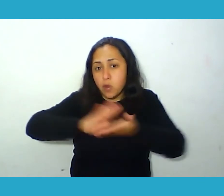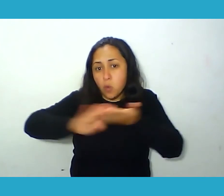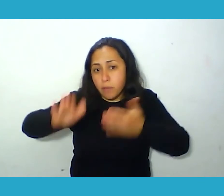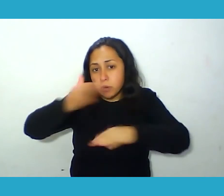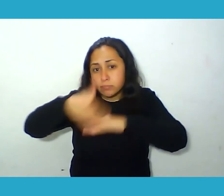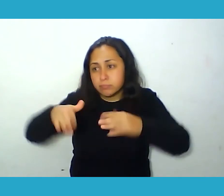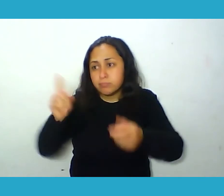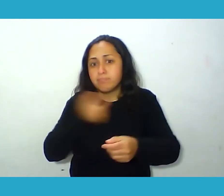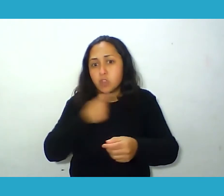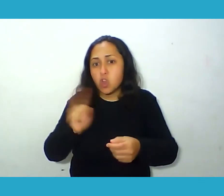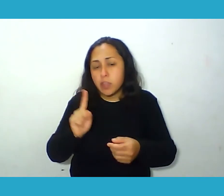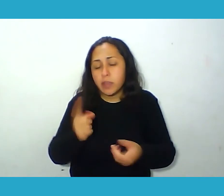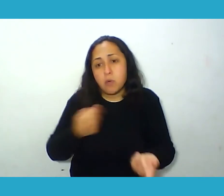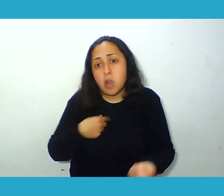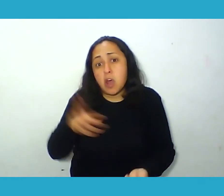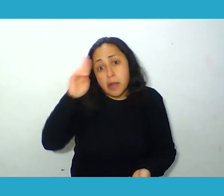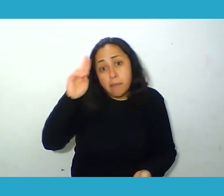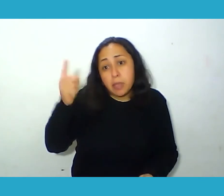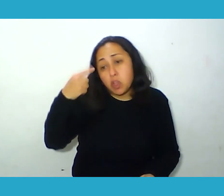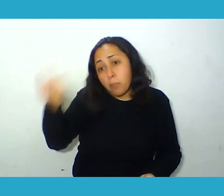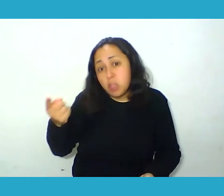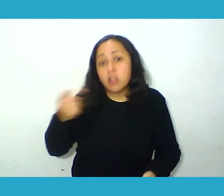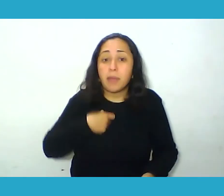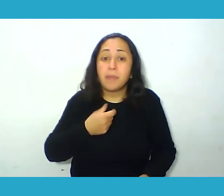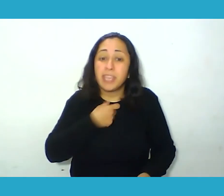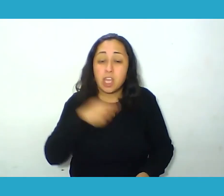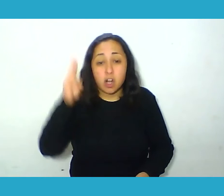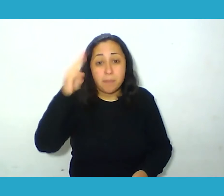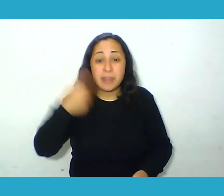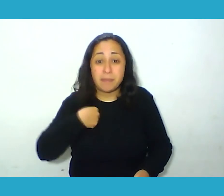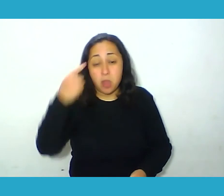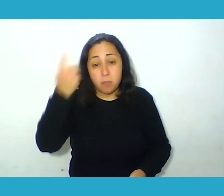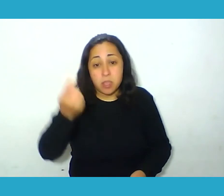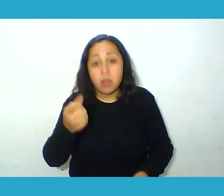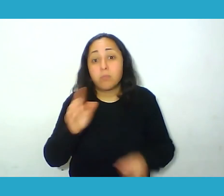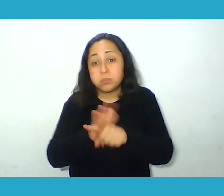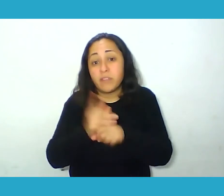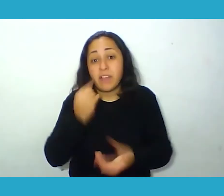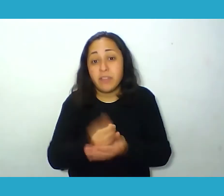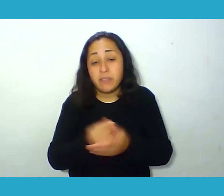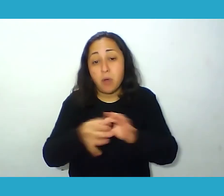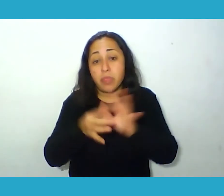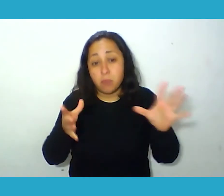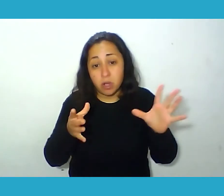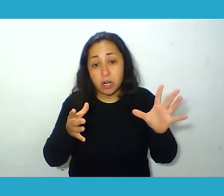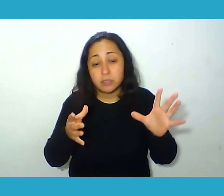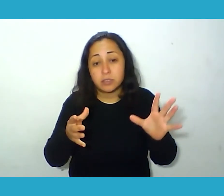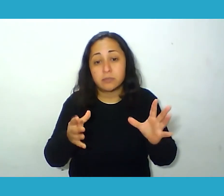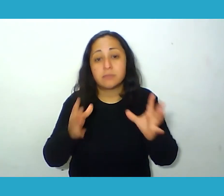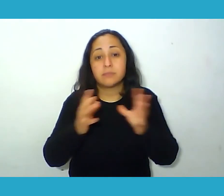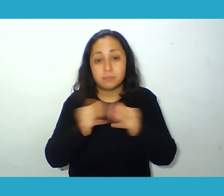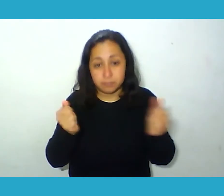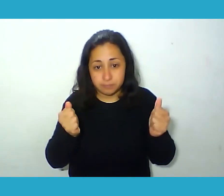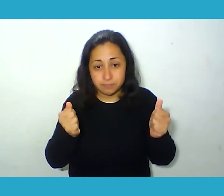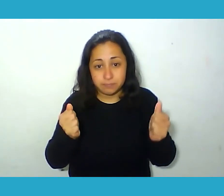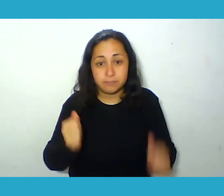opiniones vertidas, así como quiere que se respete la suya. Esto es vivir en democracia, afirma, culminando así su